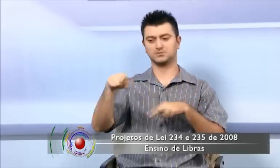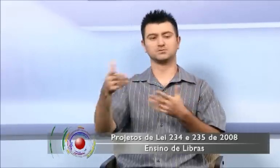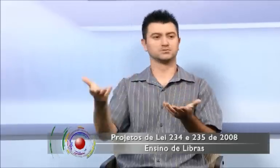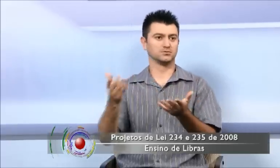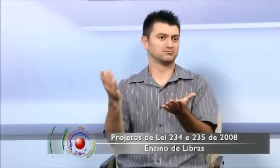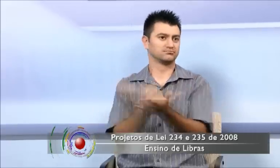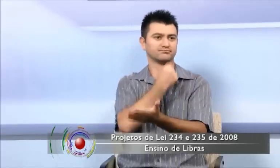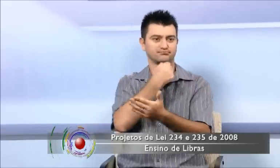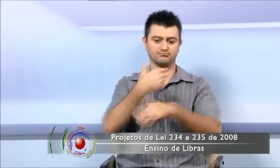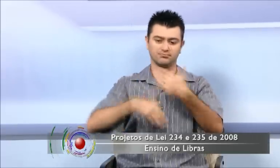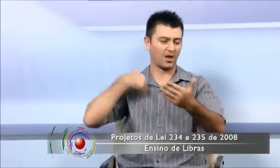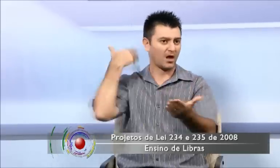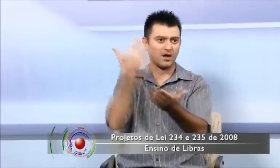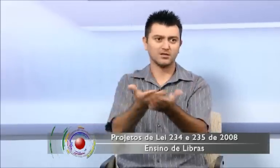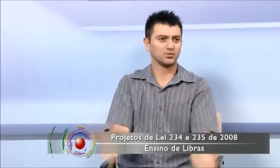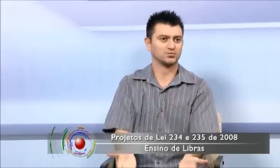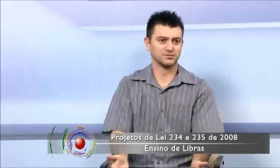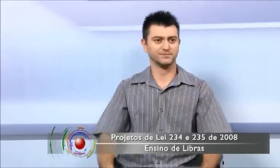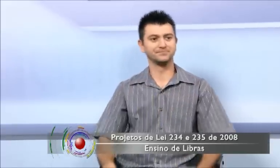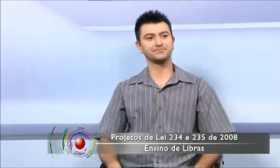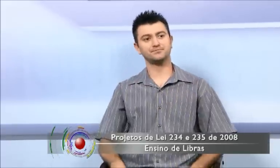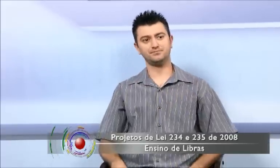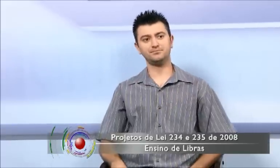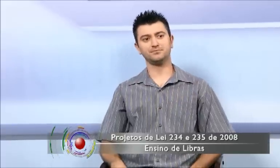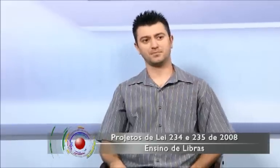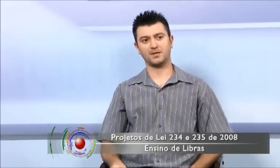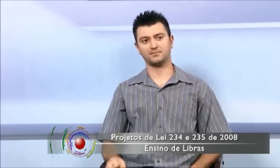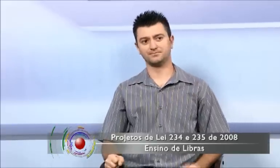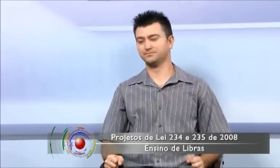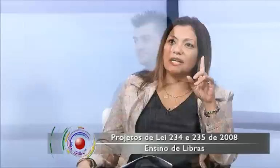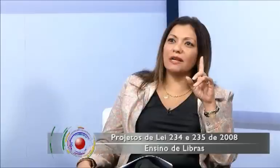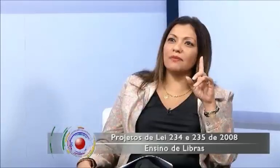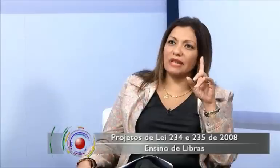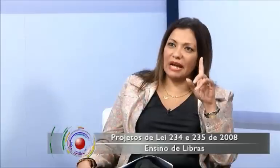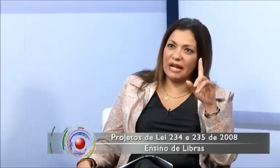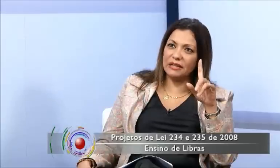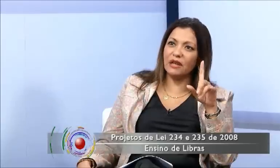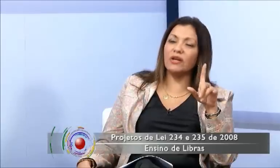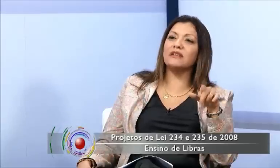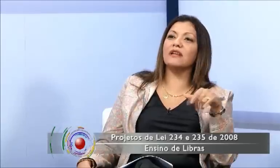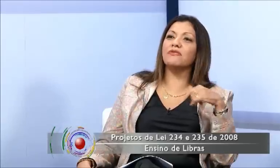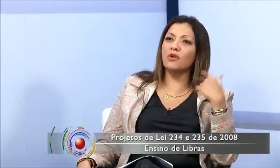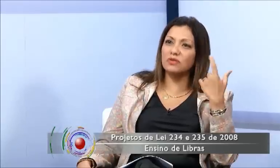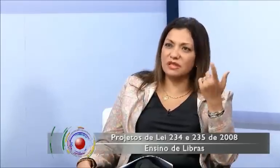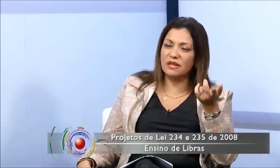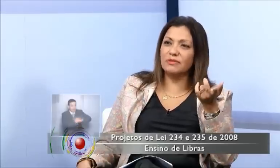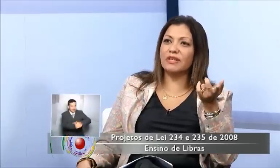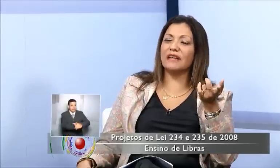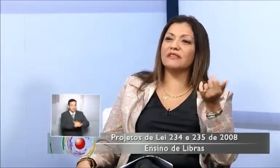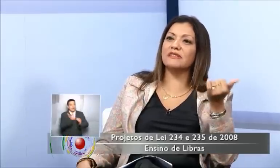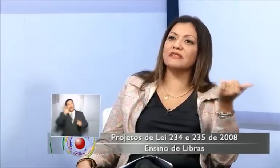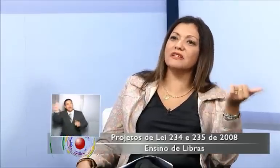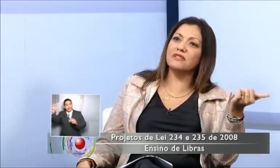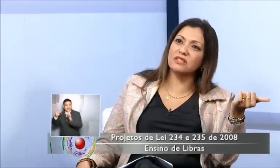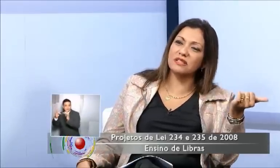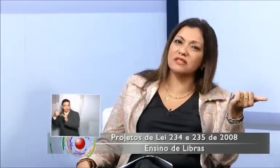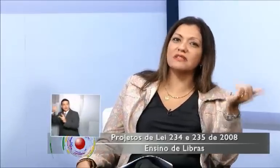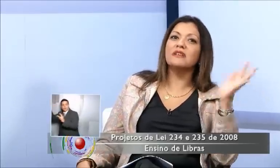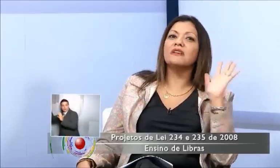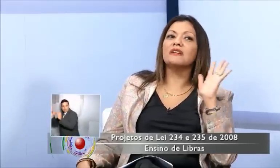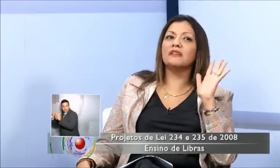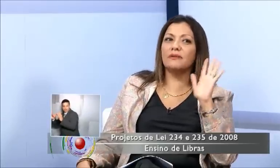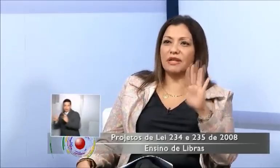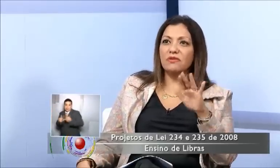se relacionar com outras pessoas e conseguiu uma namorada, né? E até Mas hoje foi tá a com primeira ela. namorada ou ele teve outras namoradas